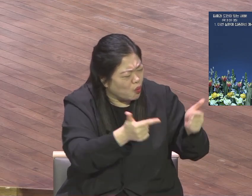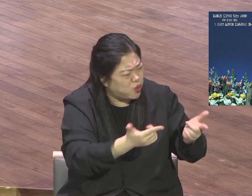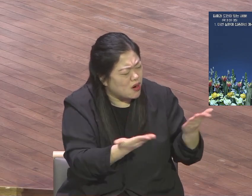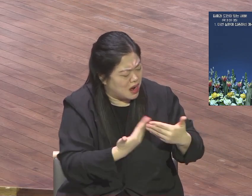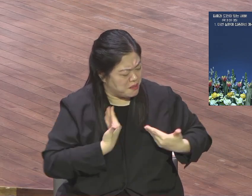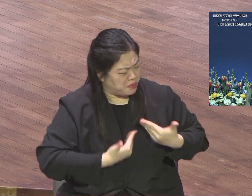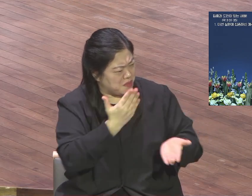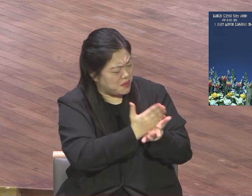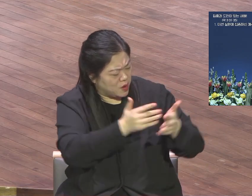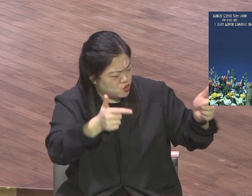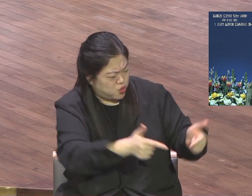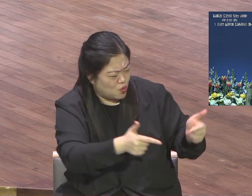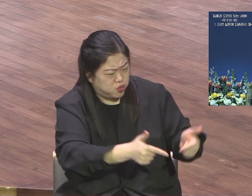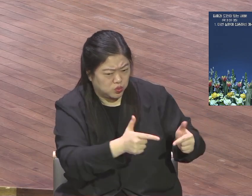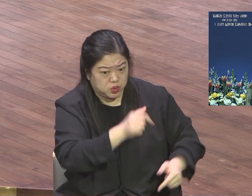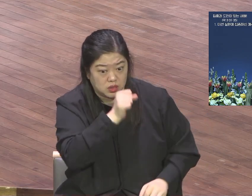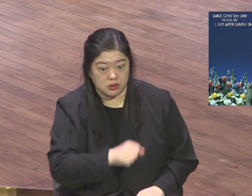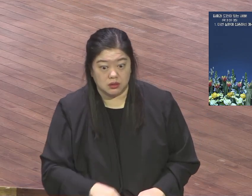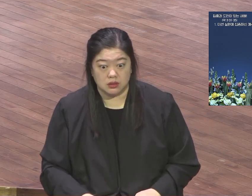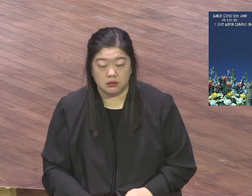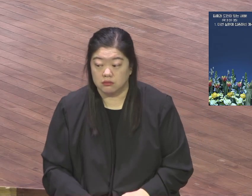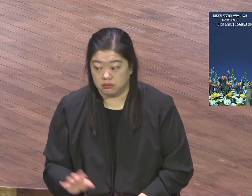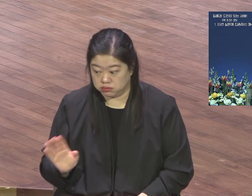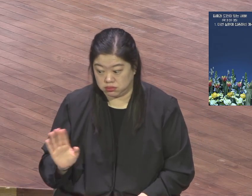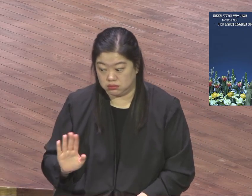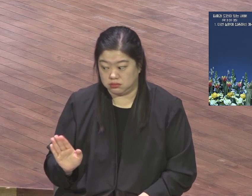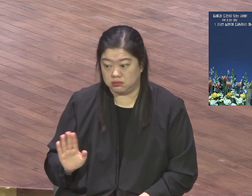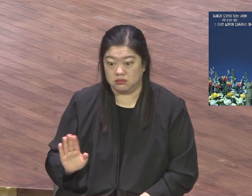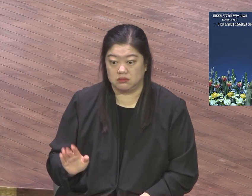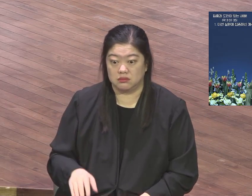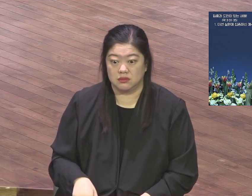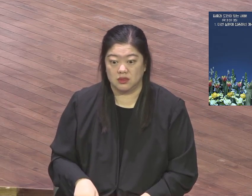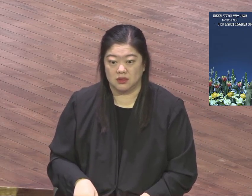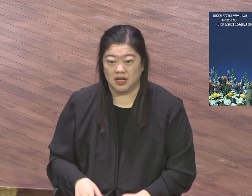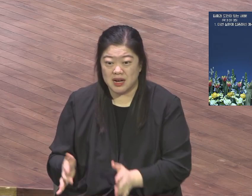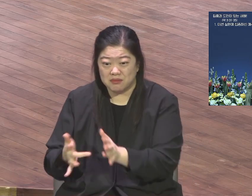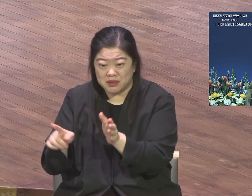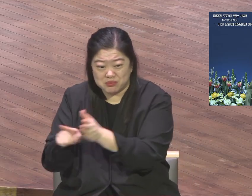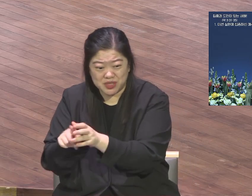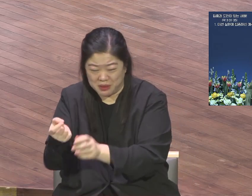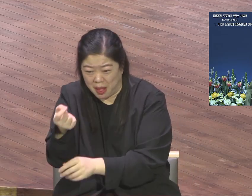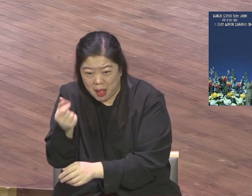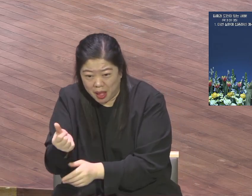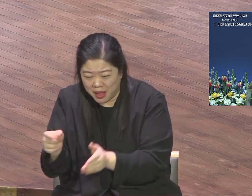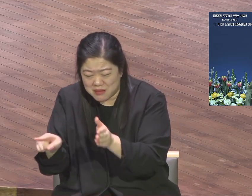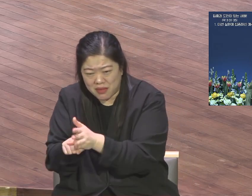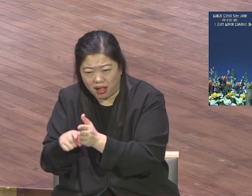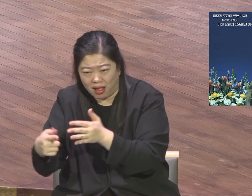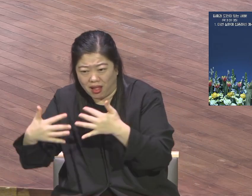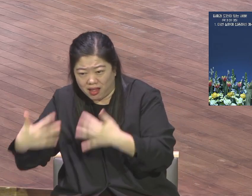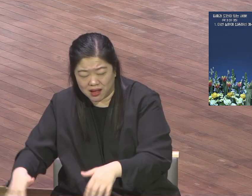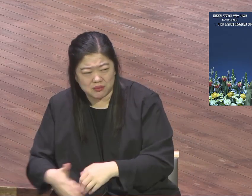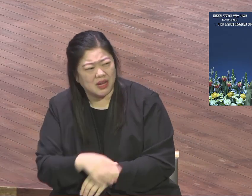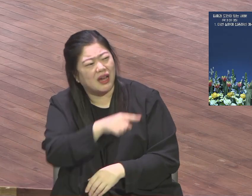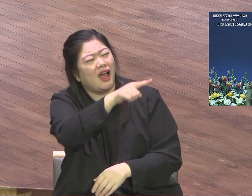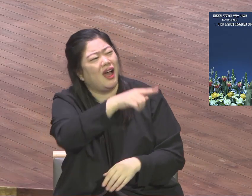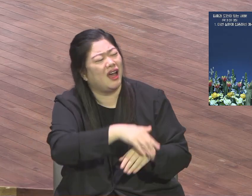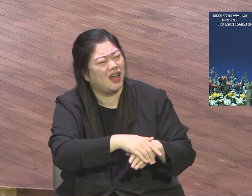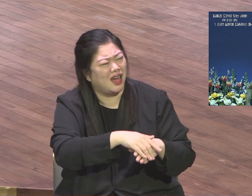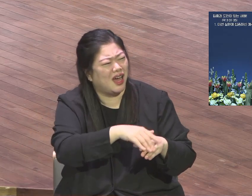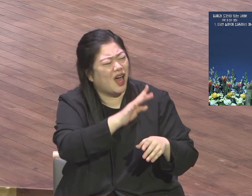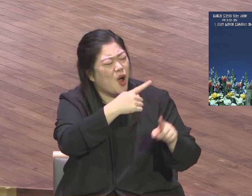뭐 별수름 사람이 하나 왔네. 전도 미쳤나. 헌신 네가 뭐 금방지가 얼마 있다고